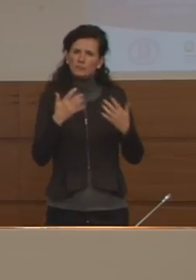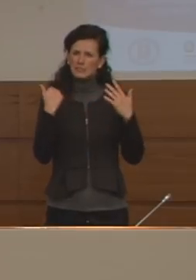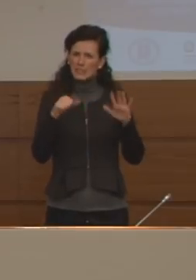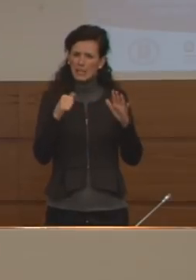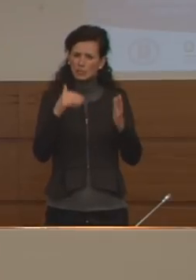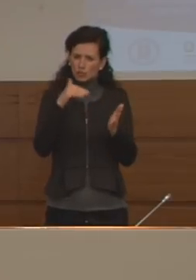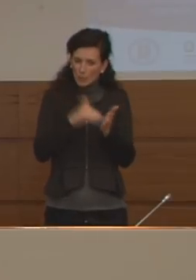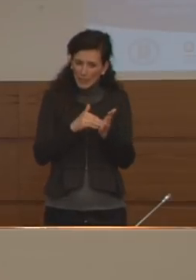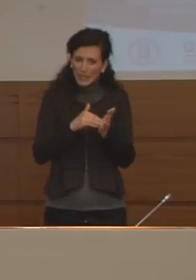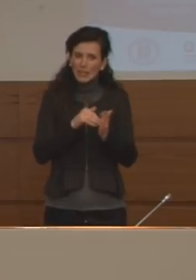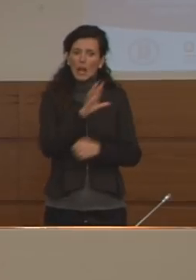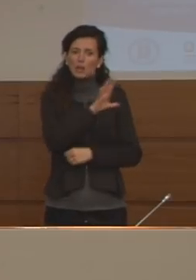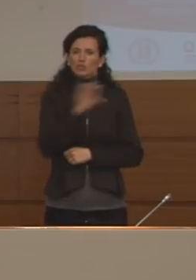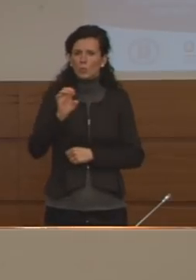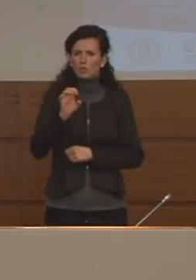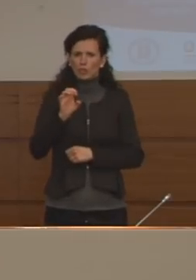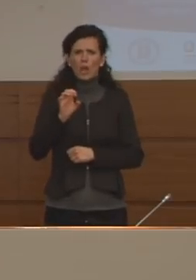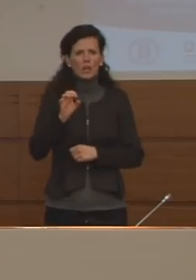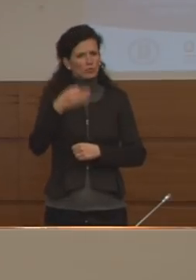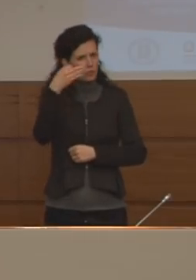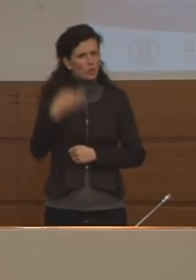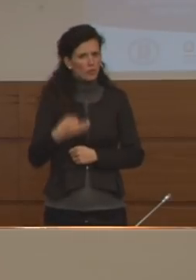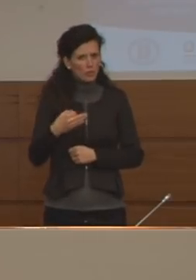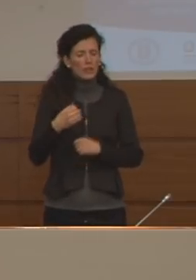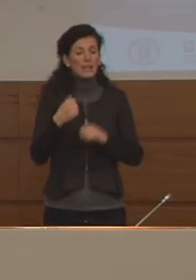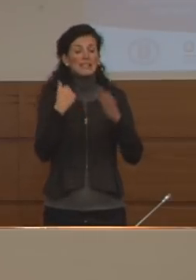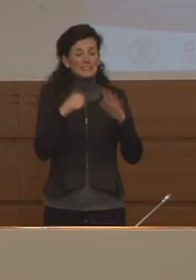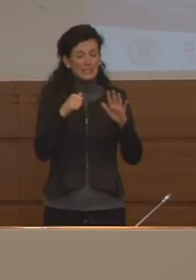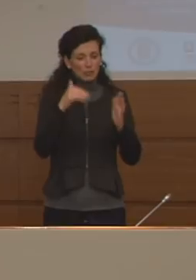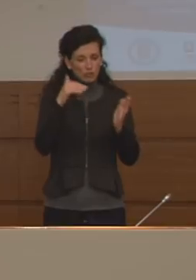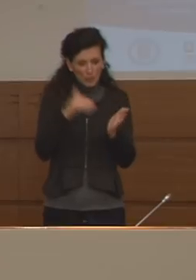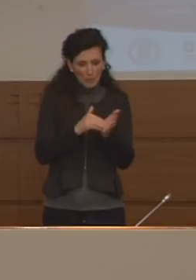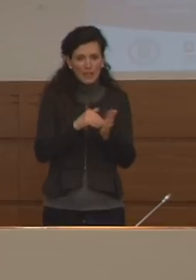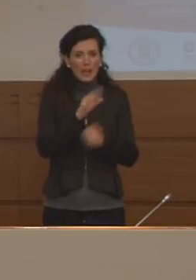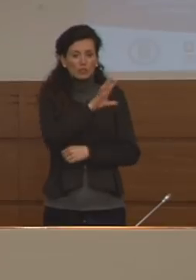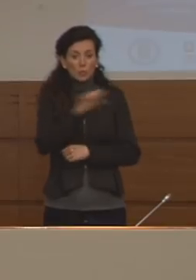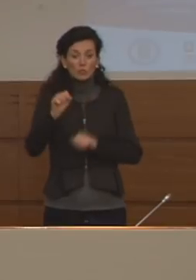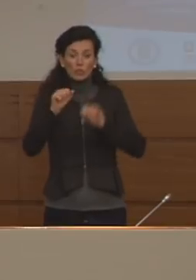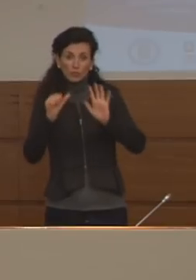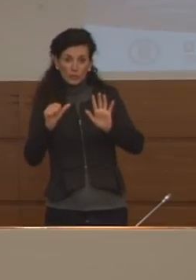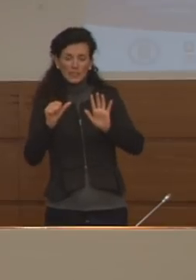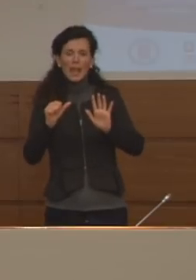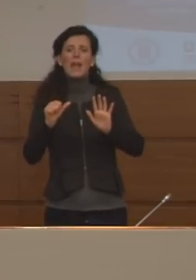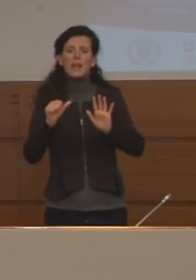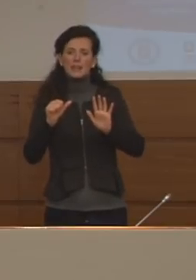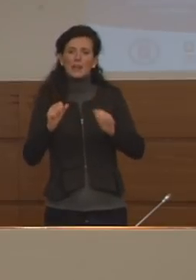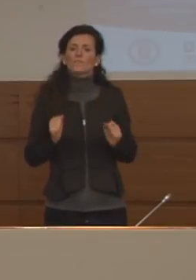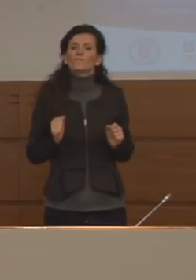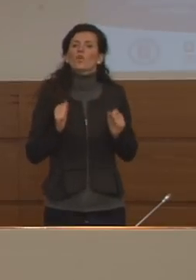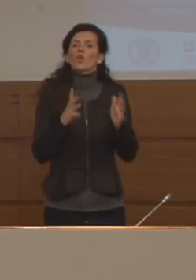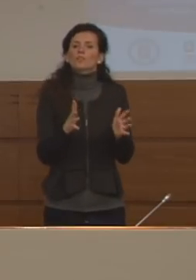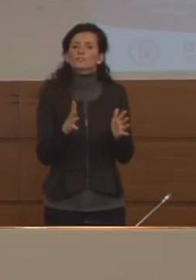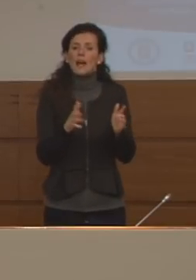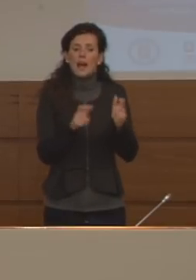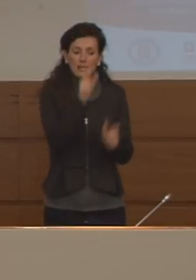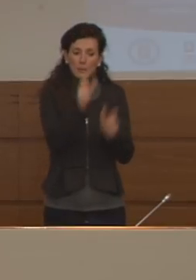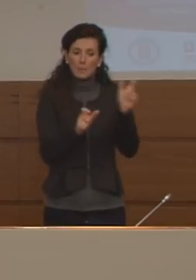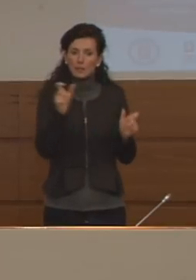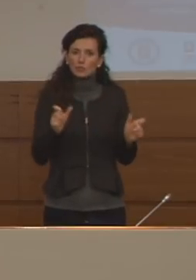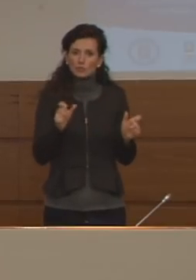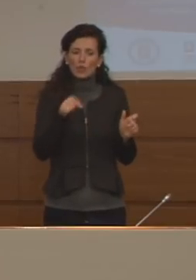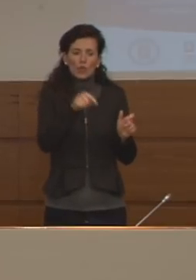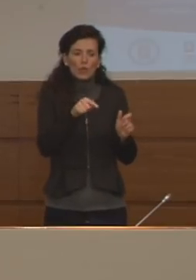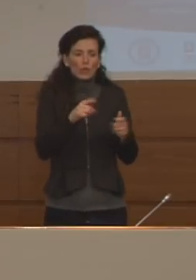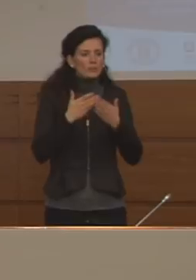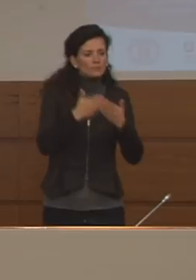16.500 per l'esattezza 16.500 sei sono i volontari impiegati sia